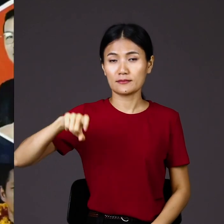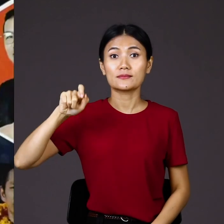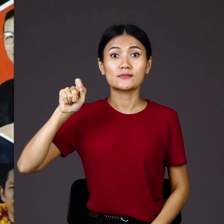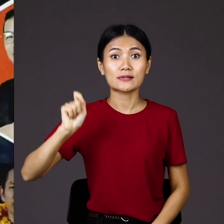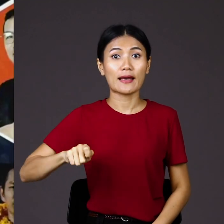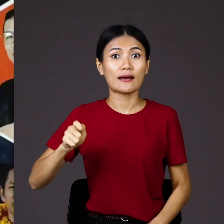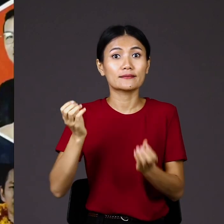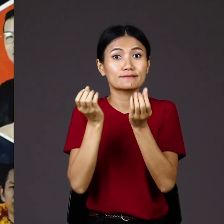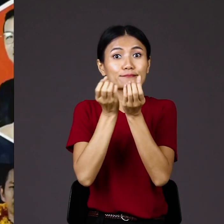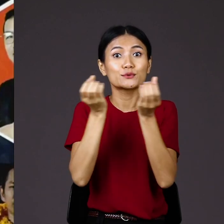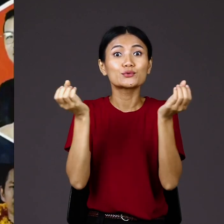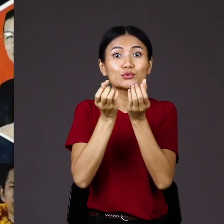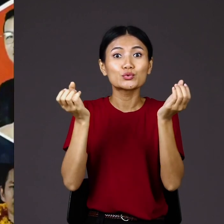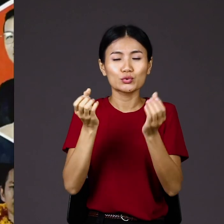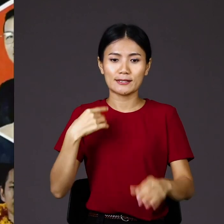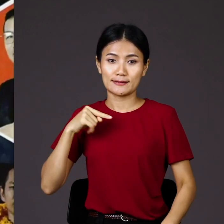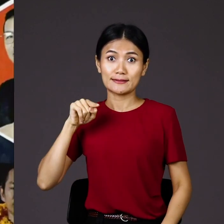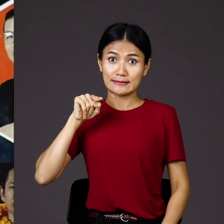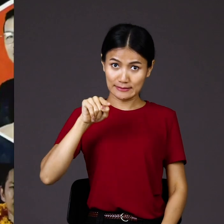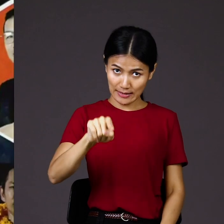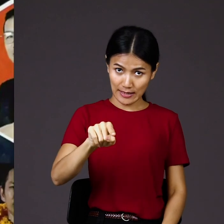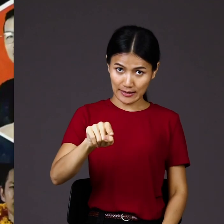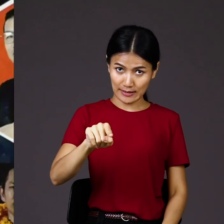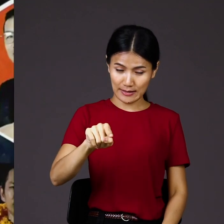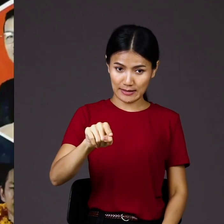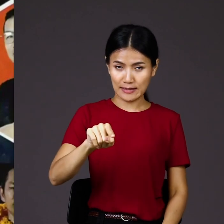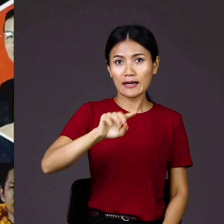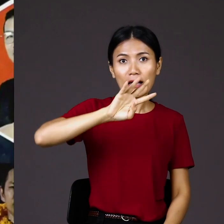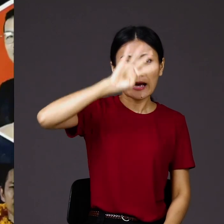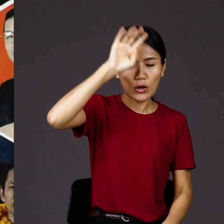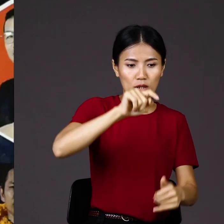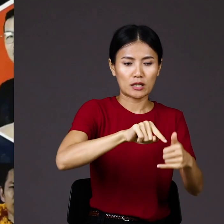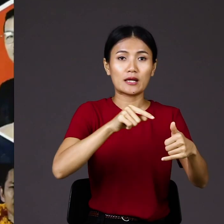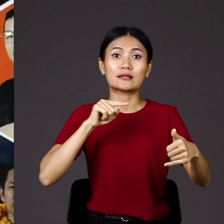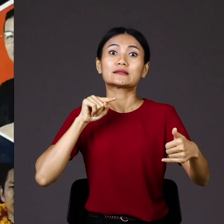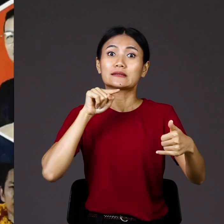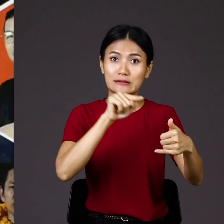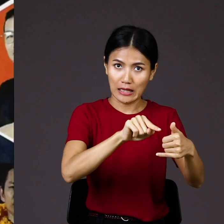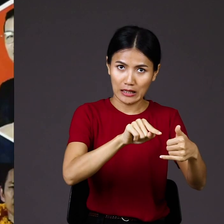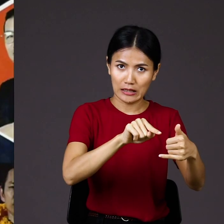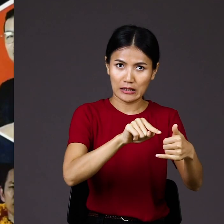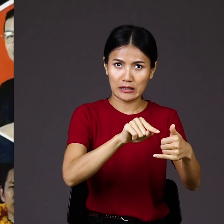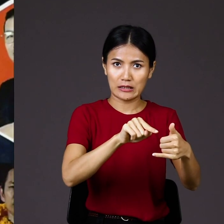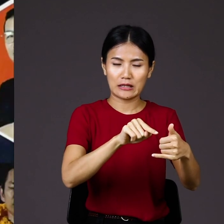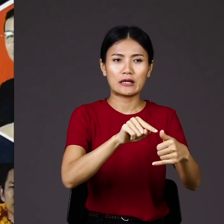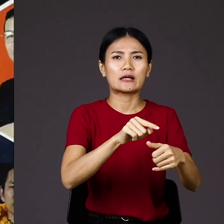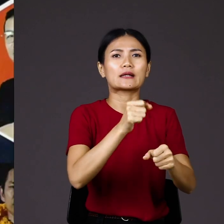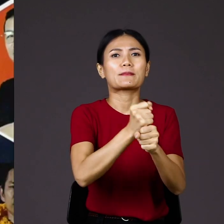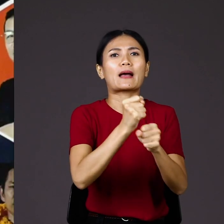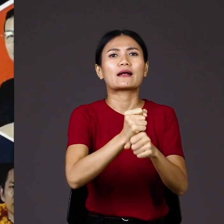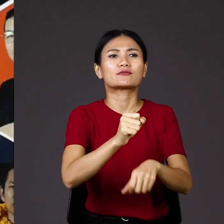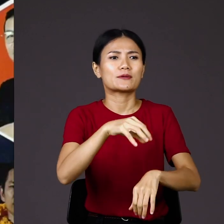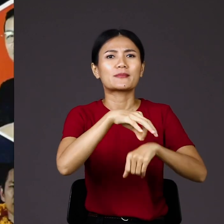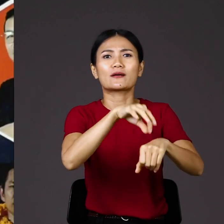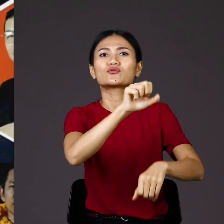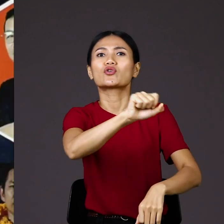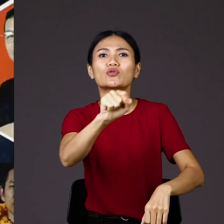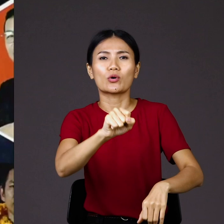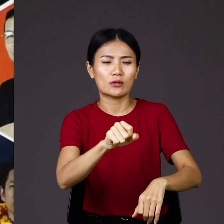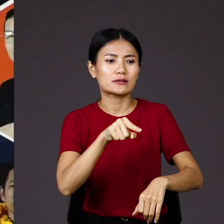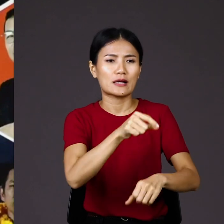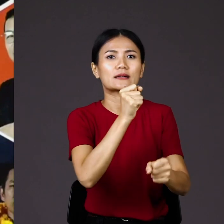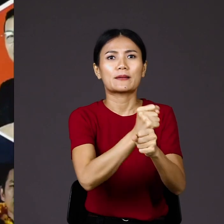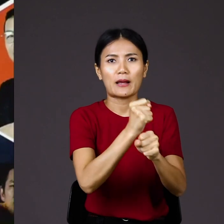นูญมีคำสั่งให้ธนาธรยุติการปฏิบัติหน้าที่เป็นการชั่วคราวเขาจึ